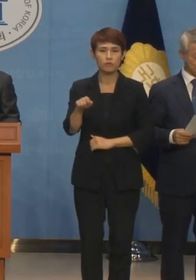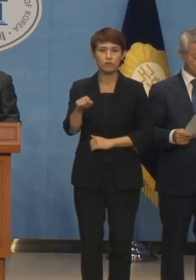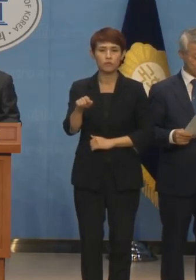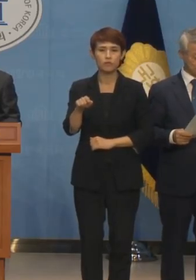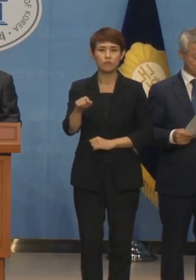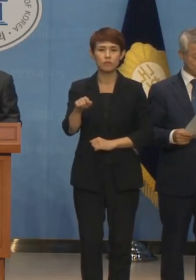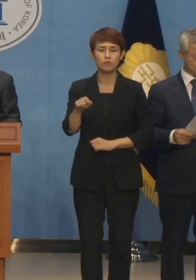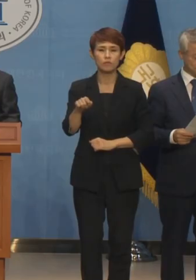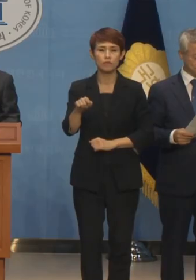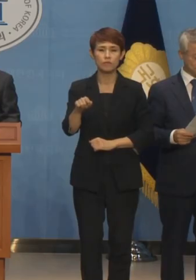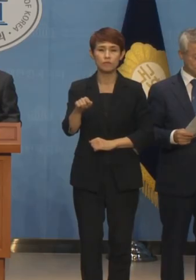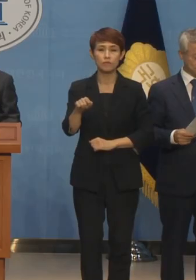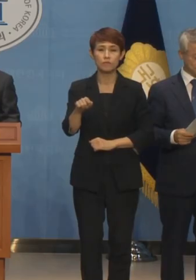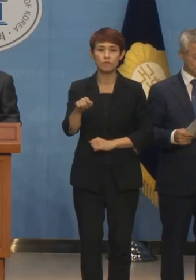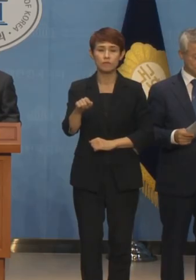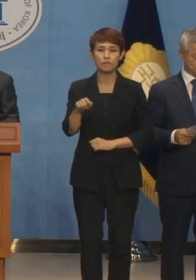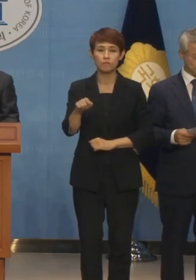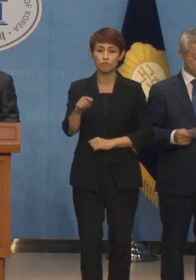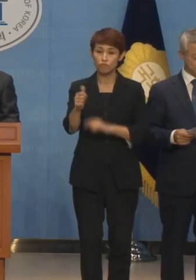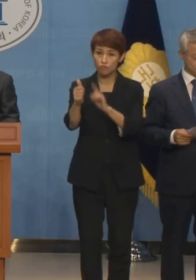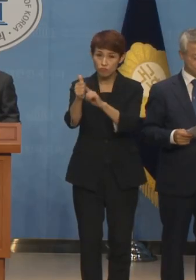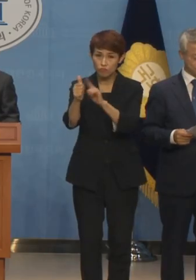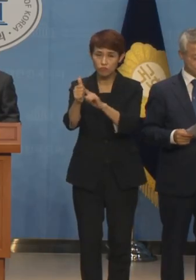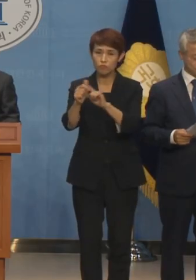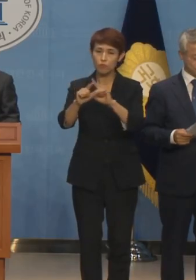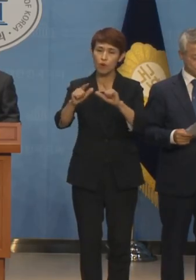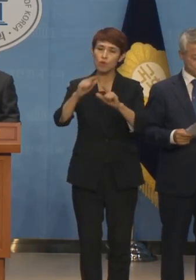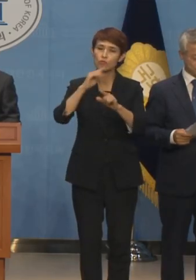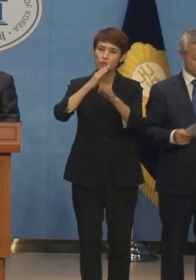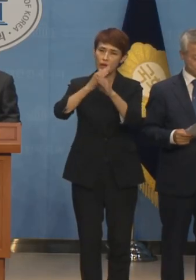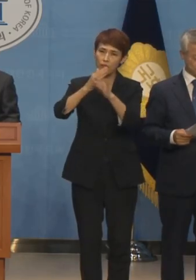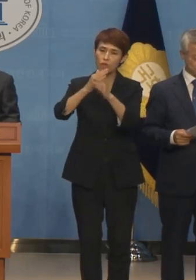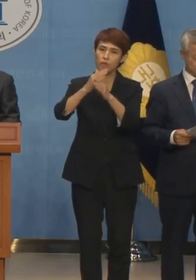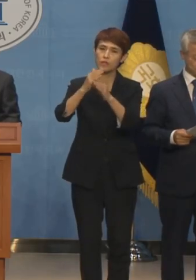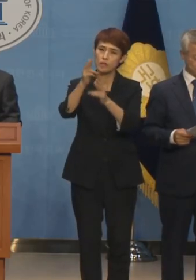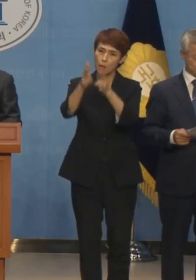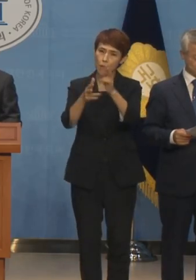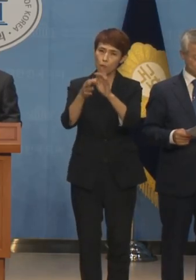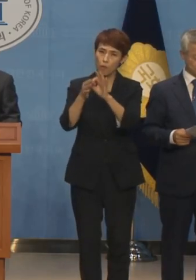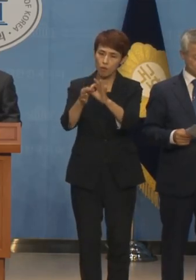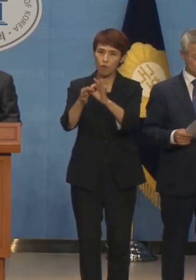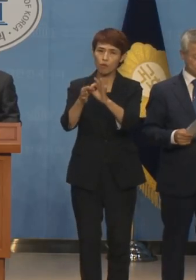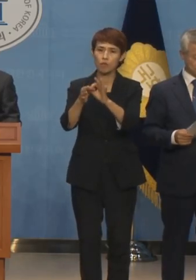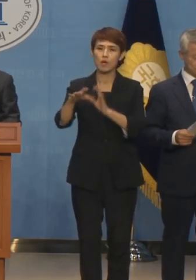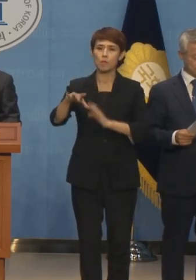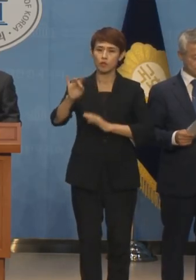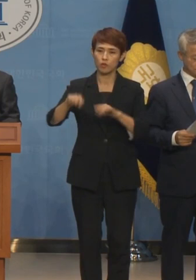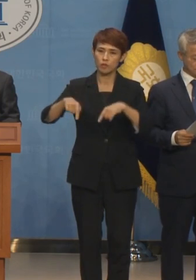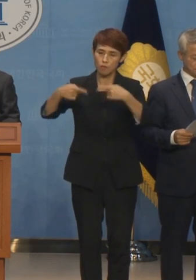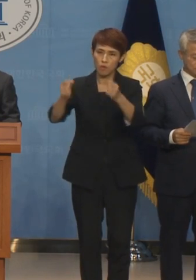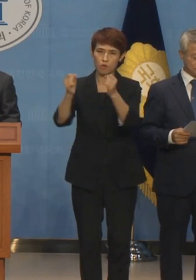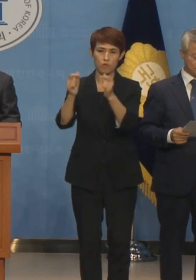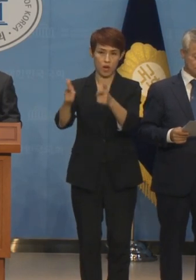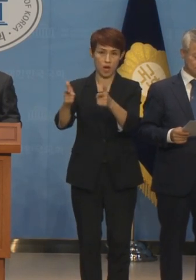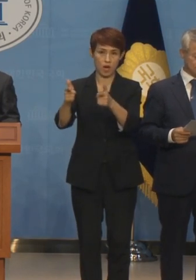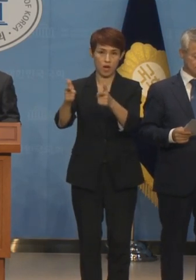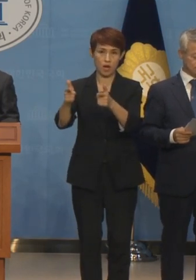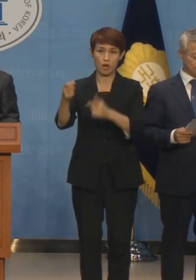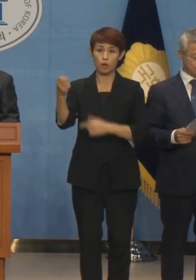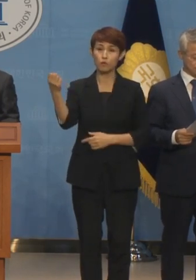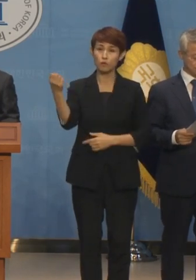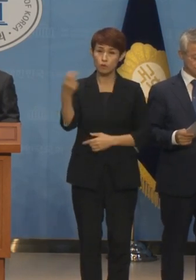있습니다. 즉, 피고인은 평소 북한과의 대북 사업에 우선적 참여 기회라는 이건뿐만